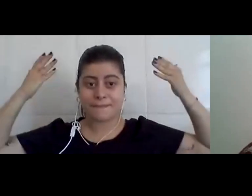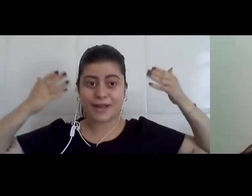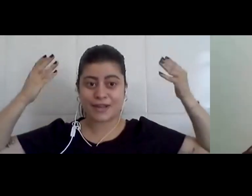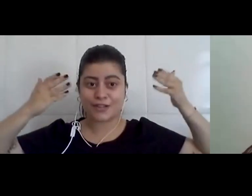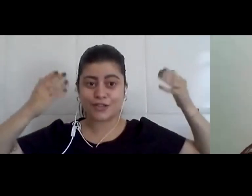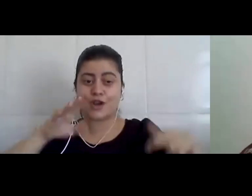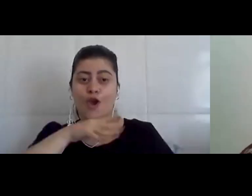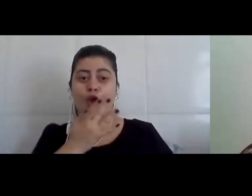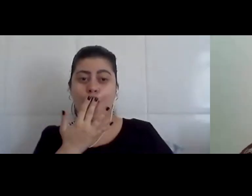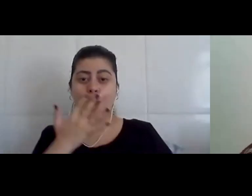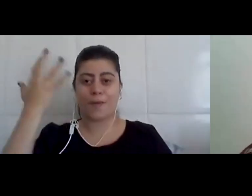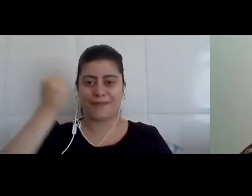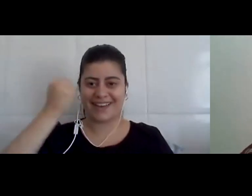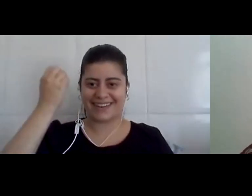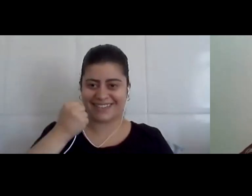branca.